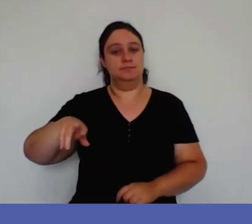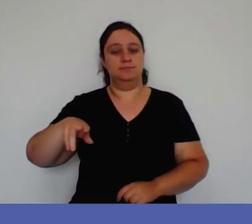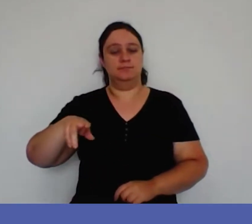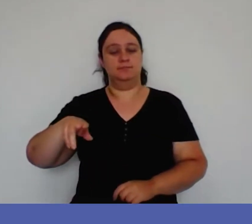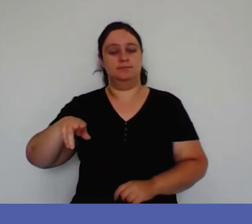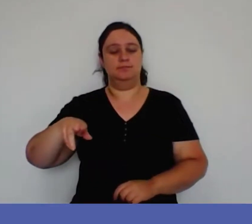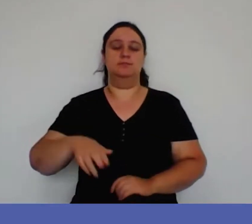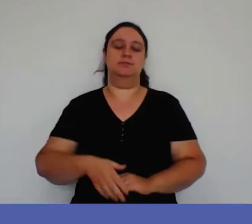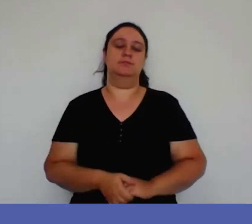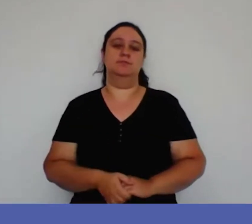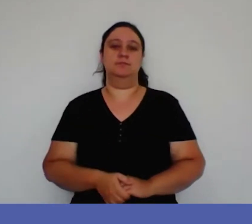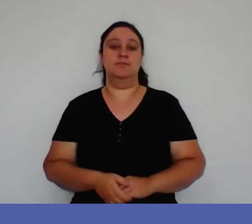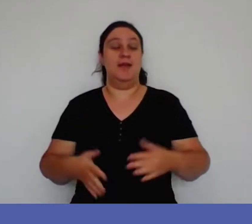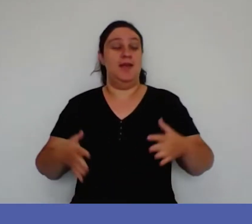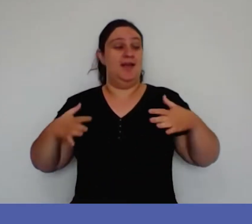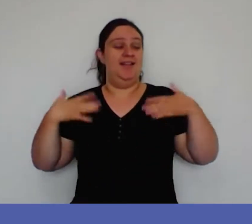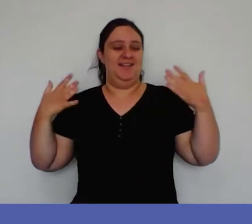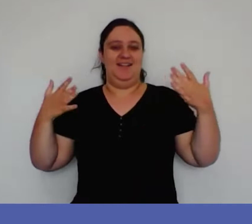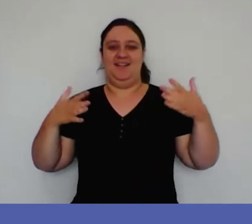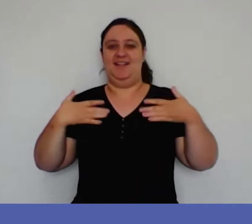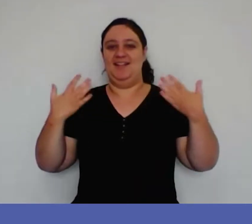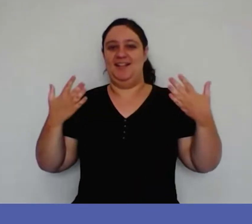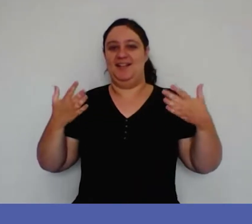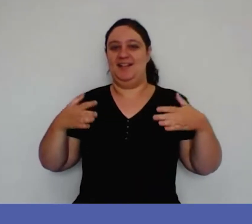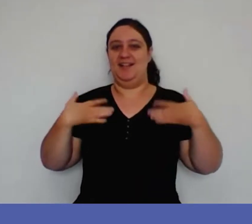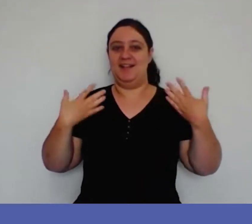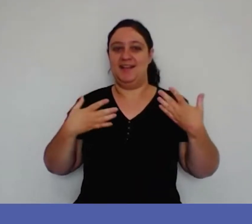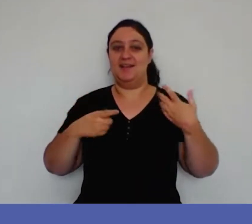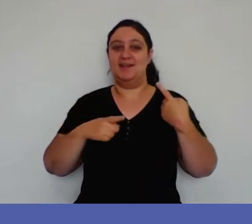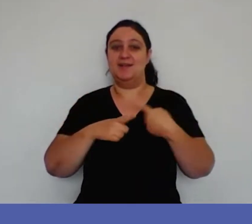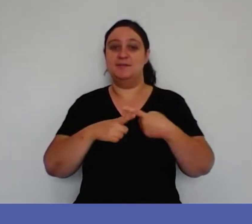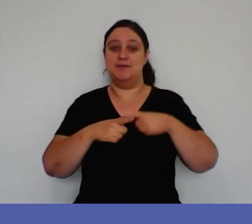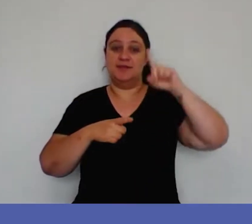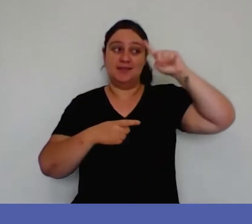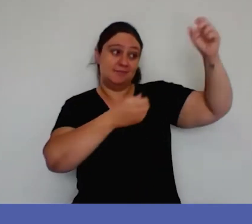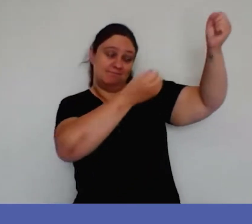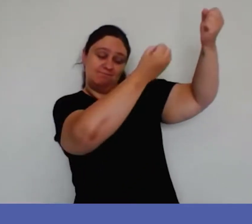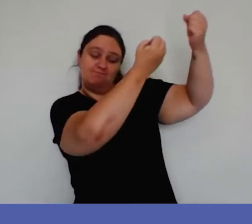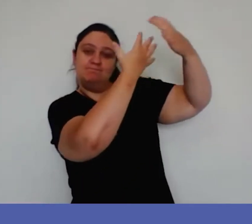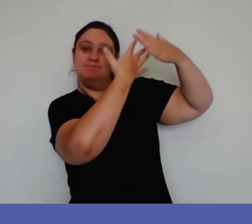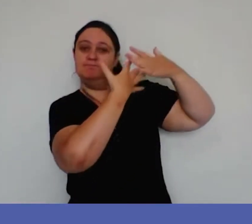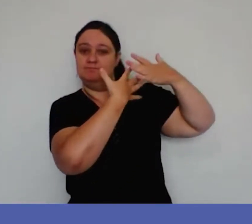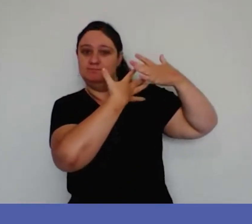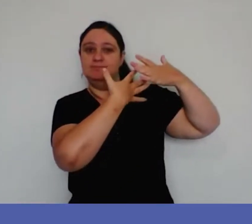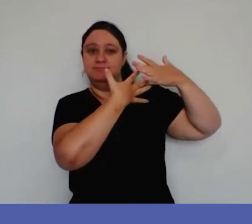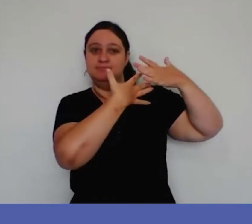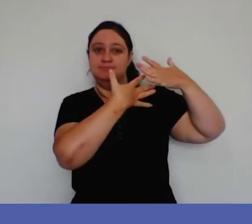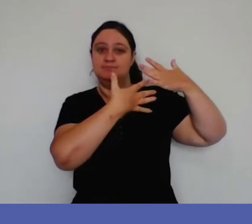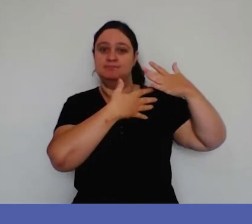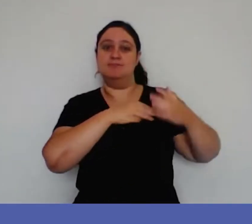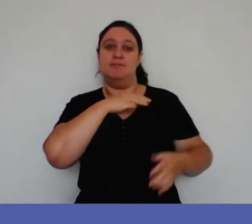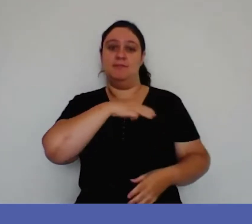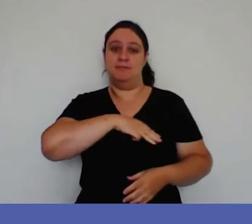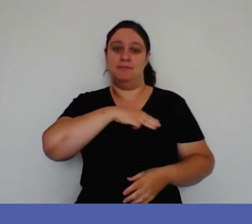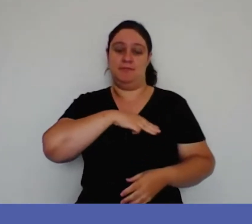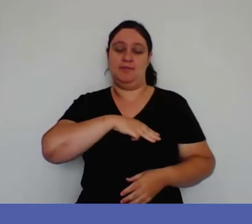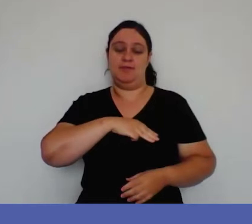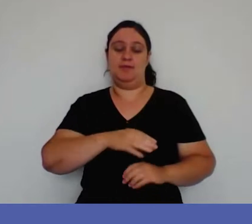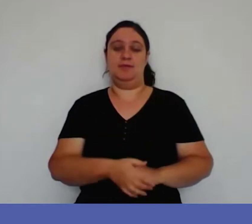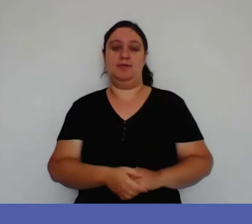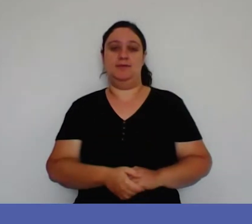estou muito alegre pela luz recebida do livro de Mateus. O livro de Mateus